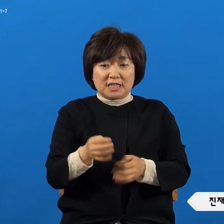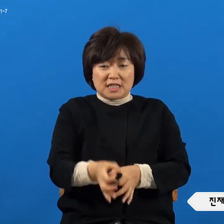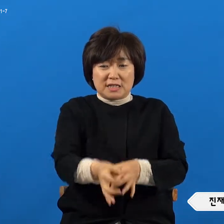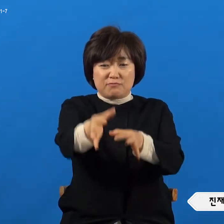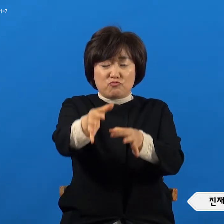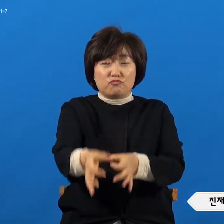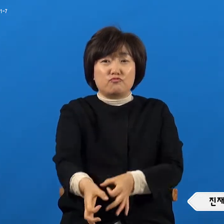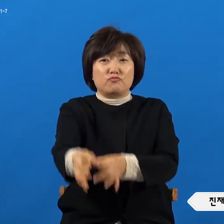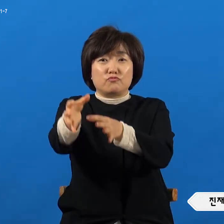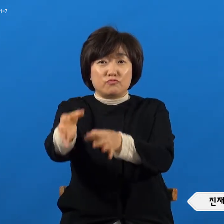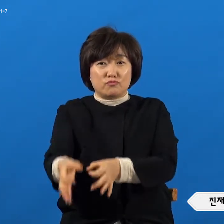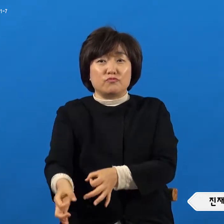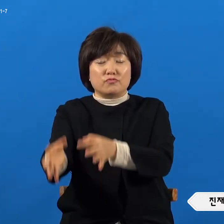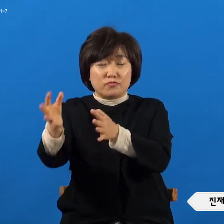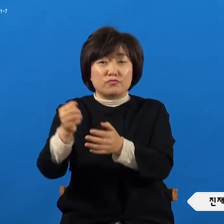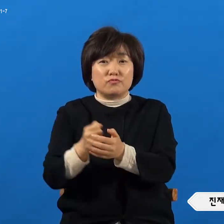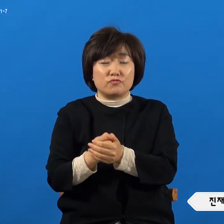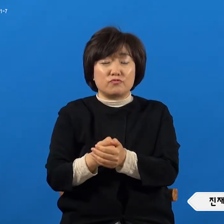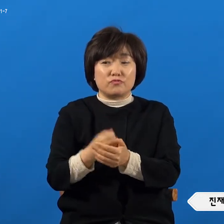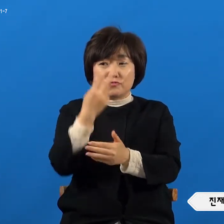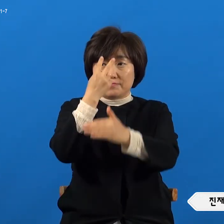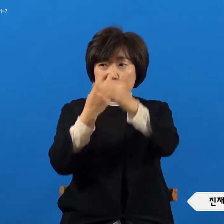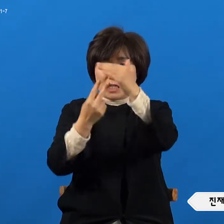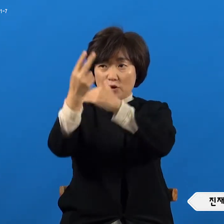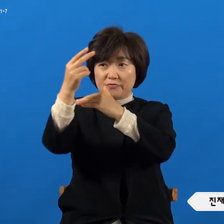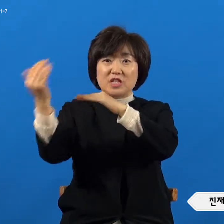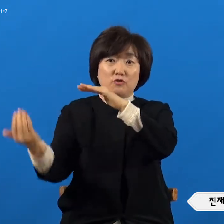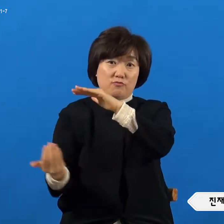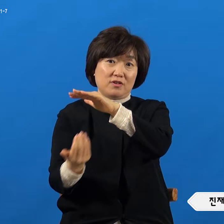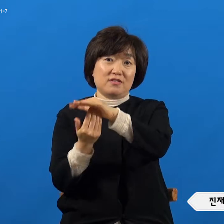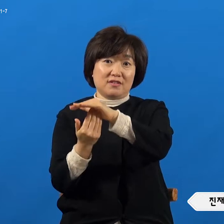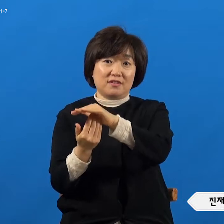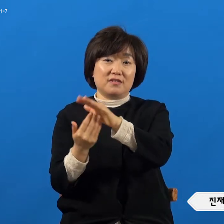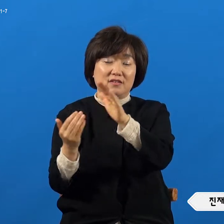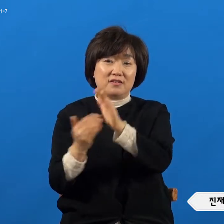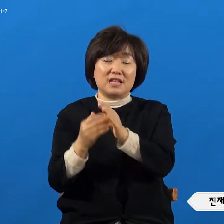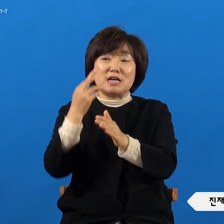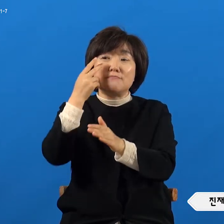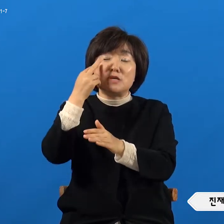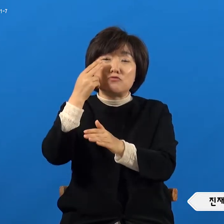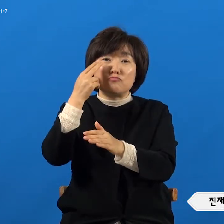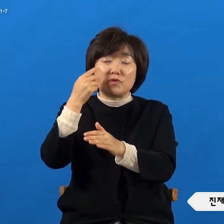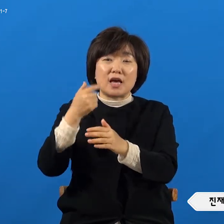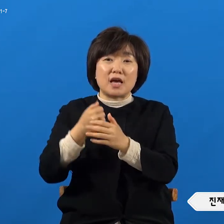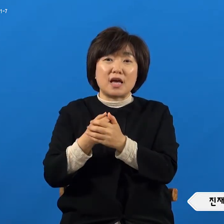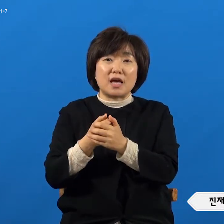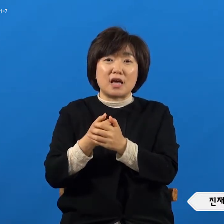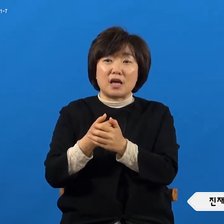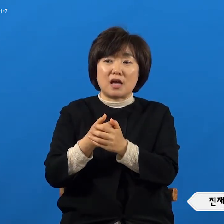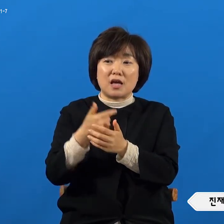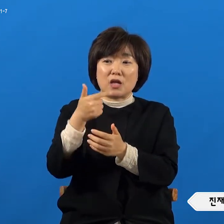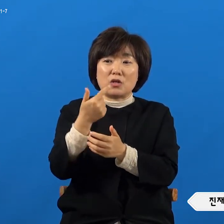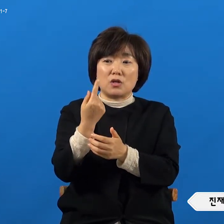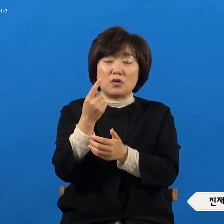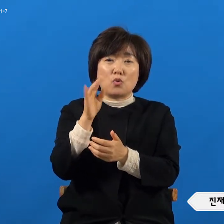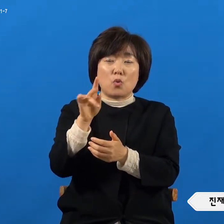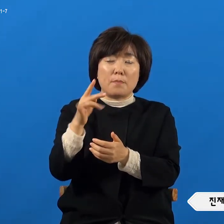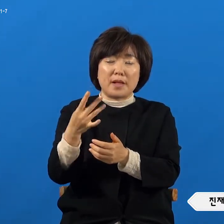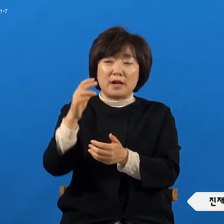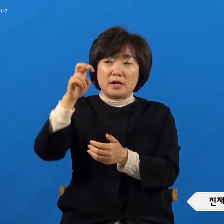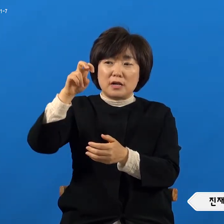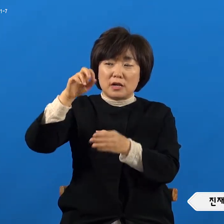통해서 그의 비전을 실현해 나가면서 미국의 노벨 문학상을